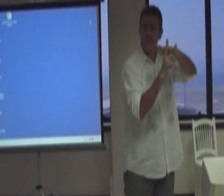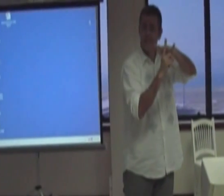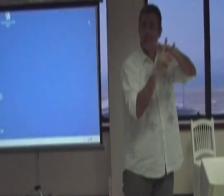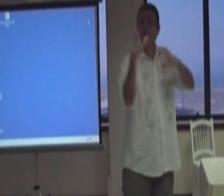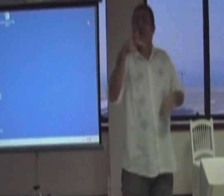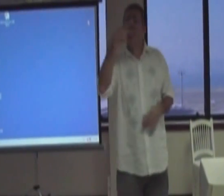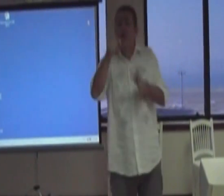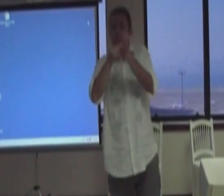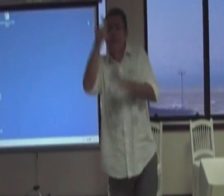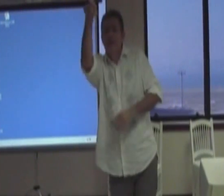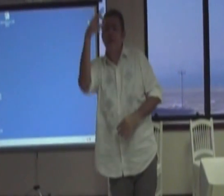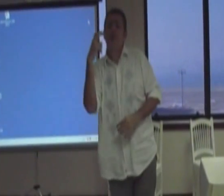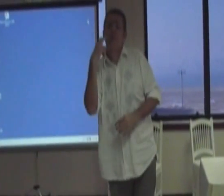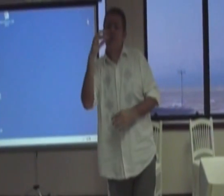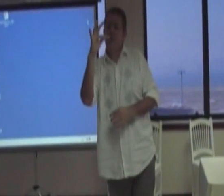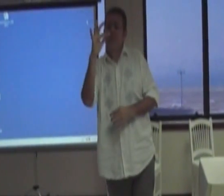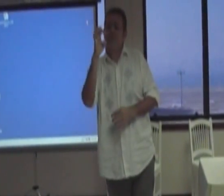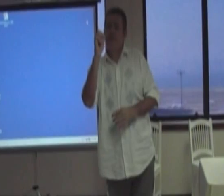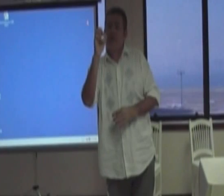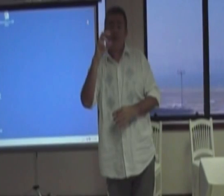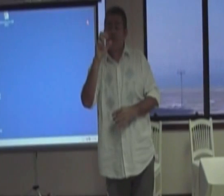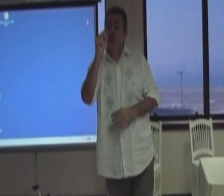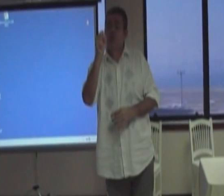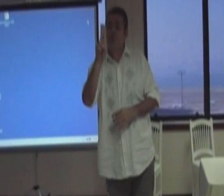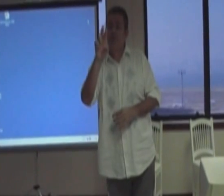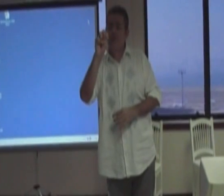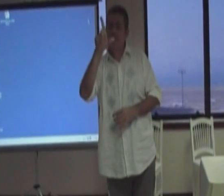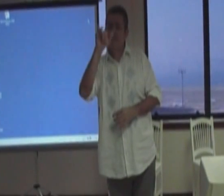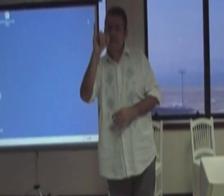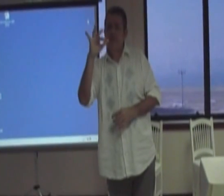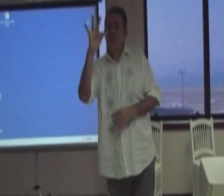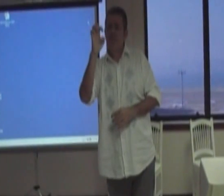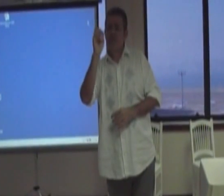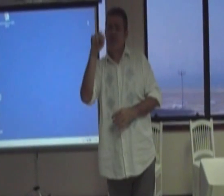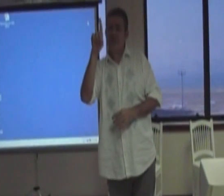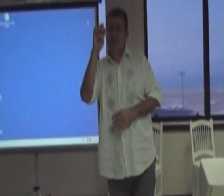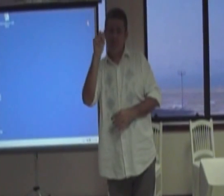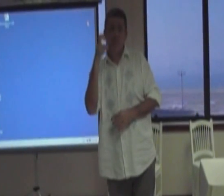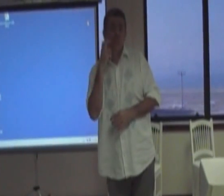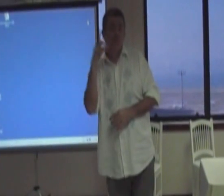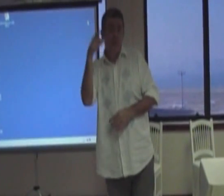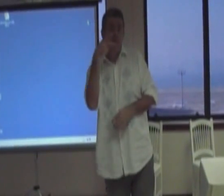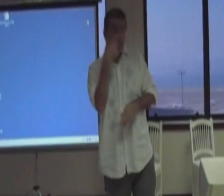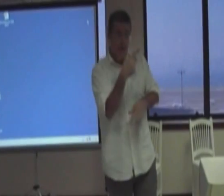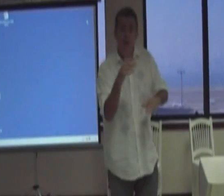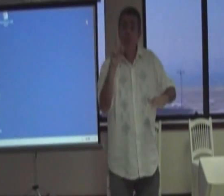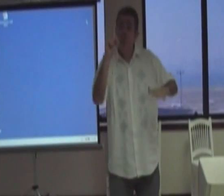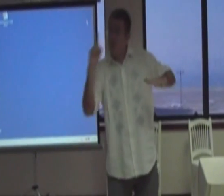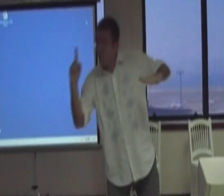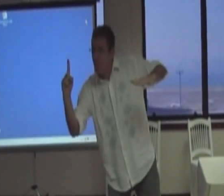língua oral. E o surdo tem uma diferença linguística. Existe a Sueli Fernandes, que também é uma pesquisadora, e